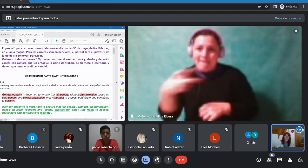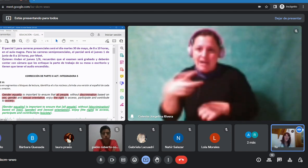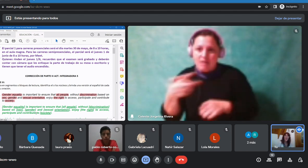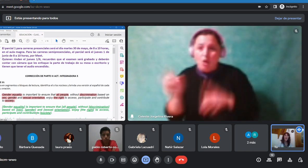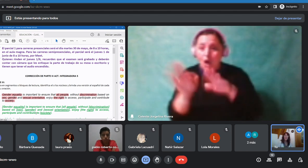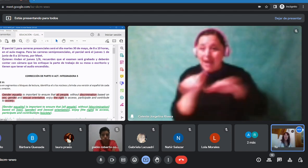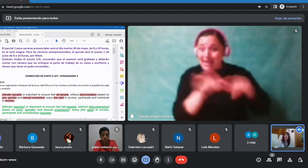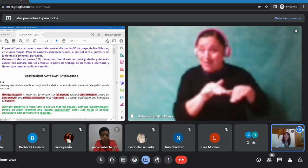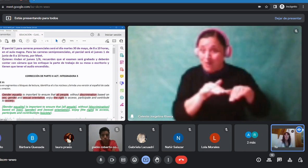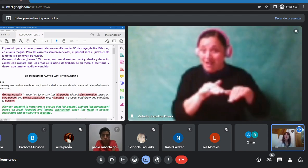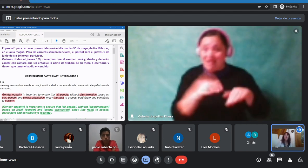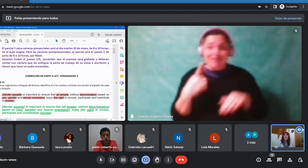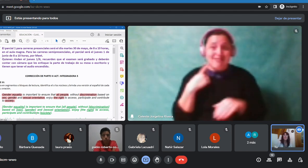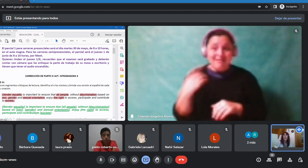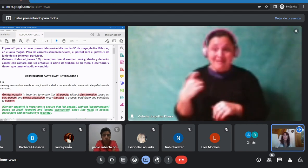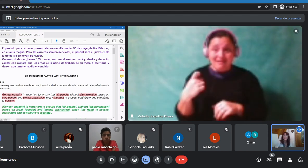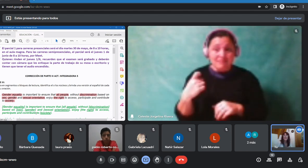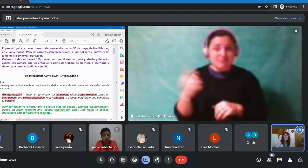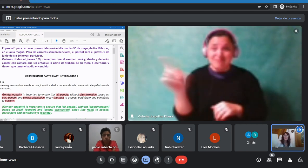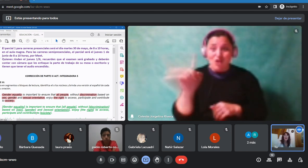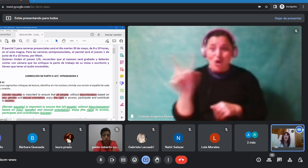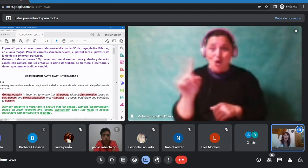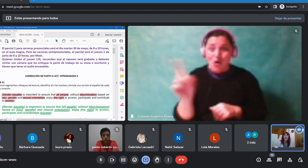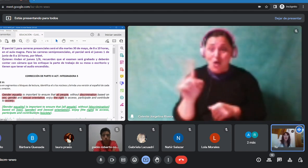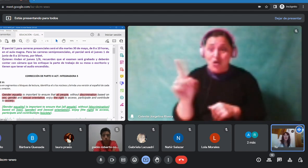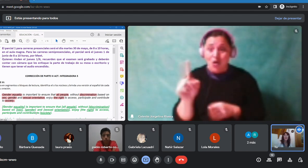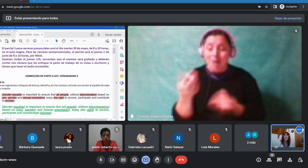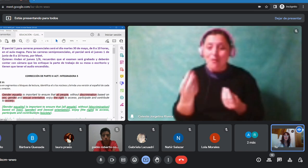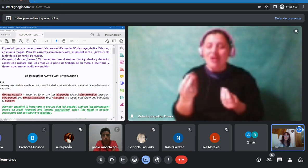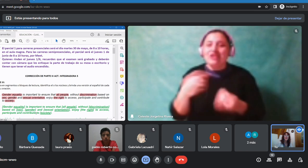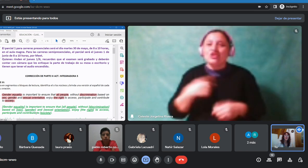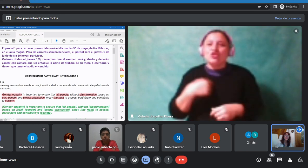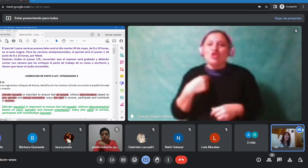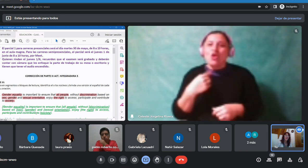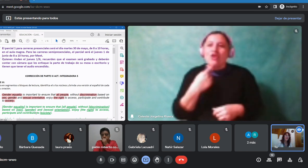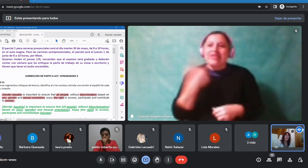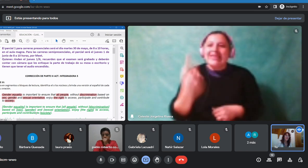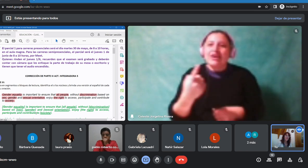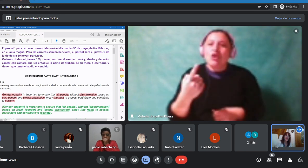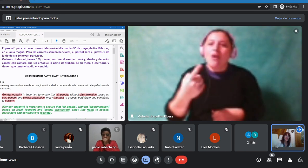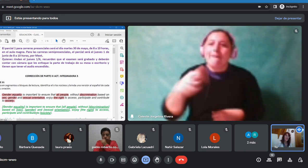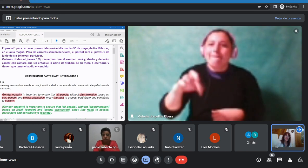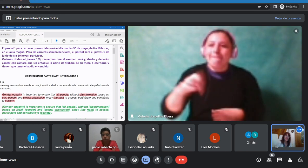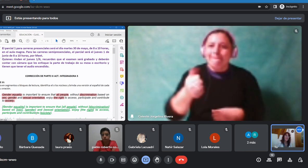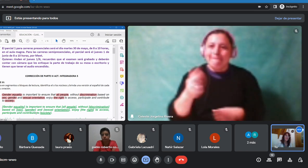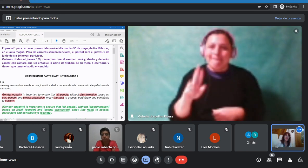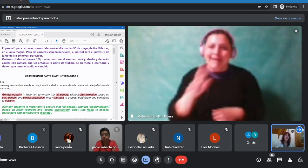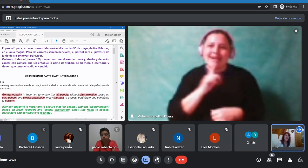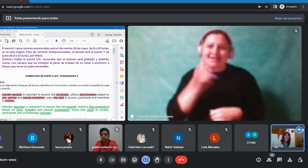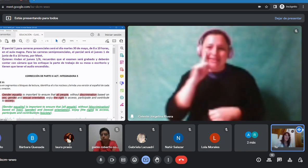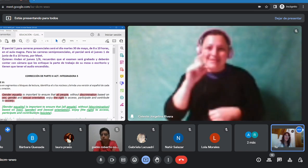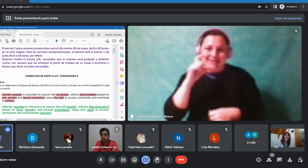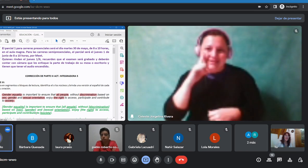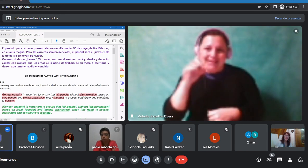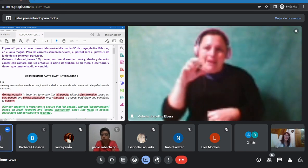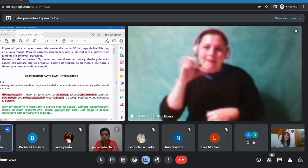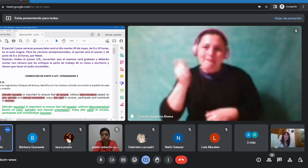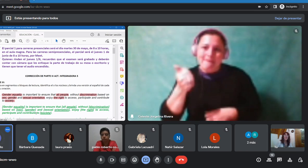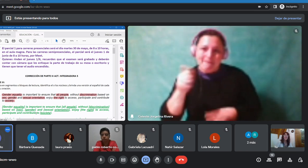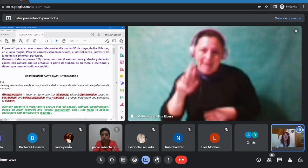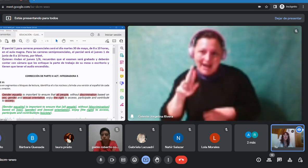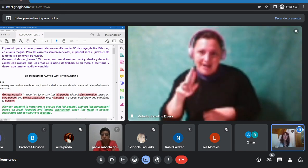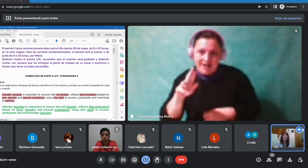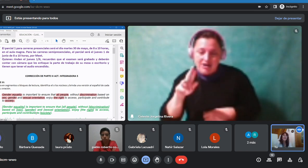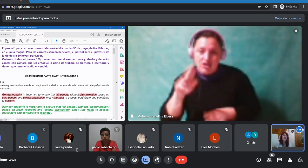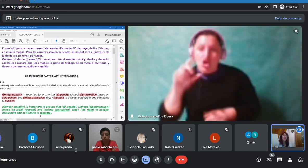¿sí? Porque, por ejemplo, nosotros decimos participar o contribuir con la sociedad, ¿sí? Entonces,